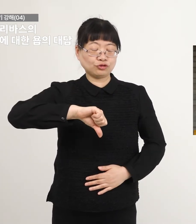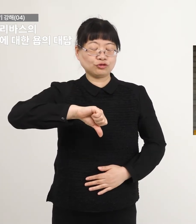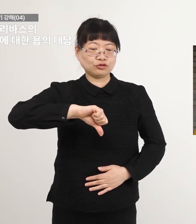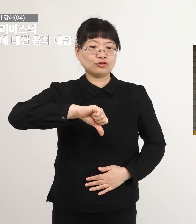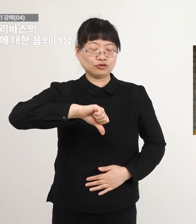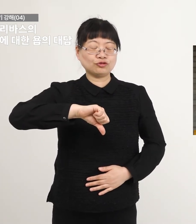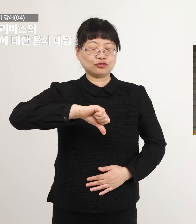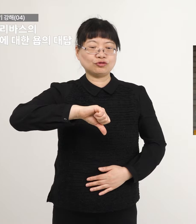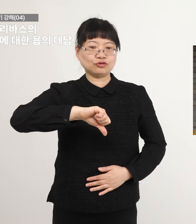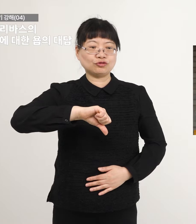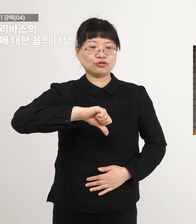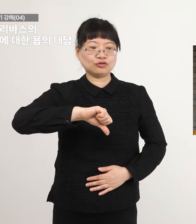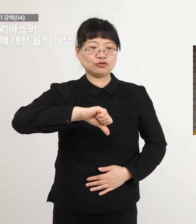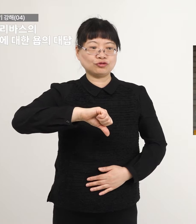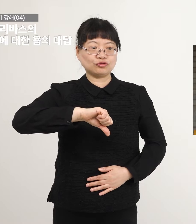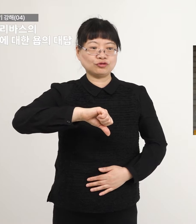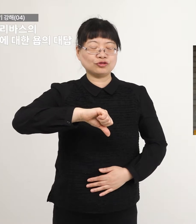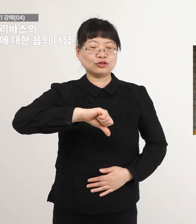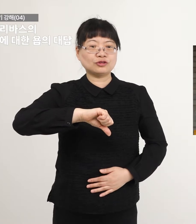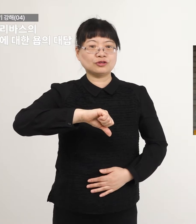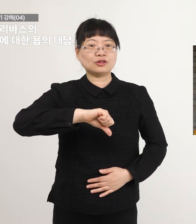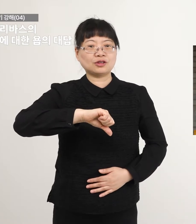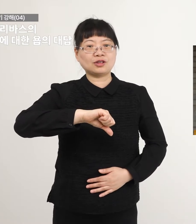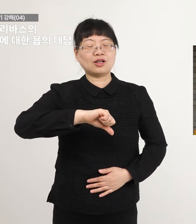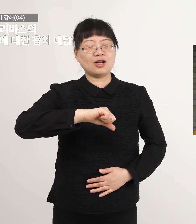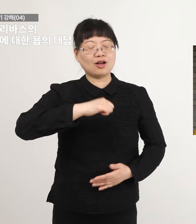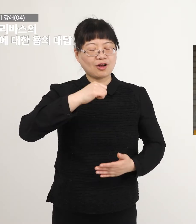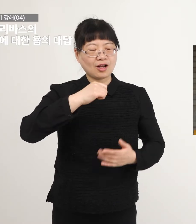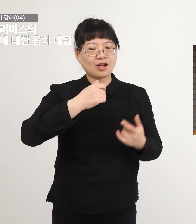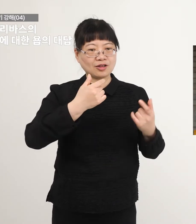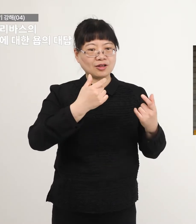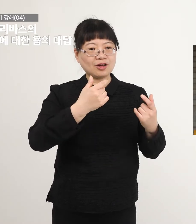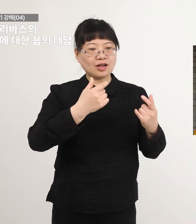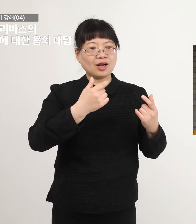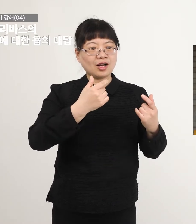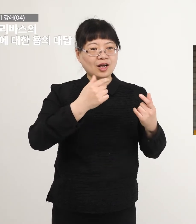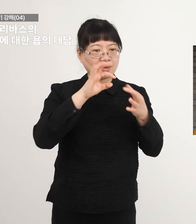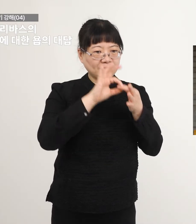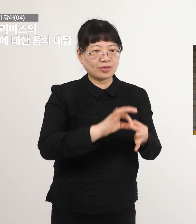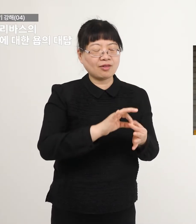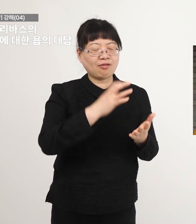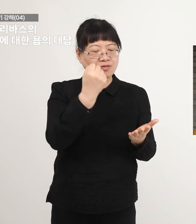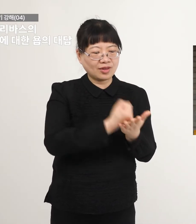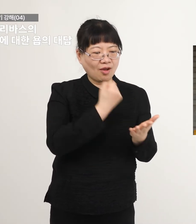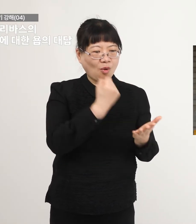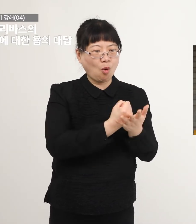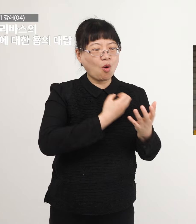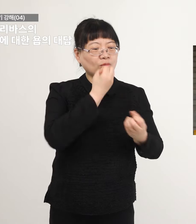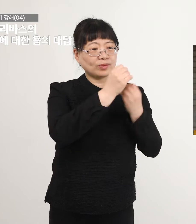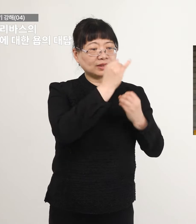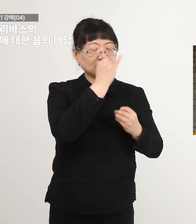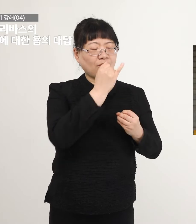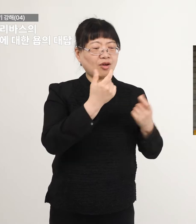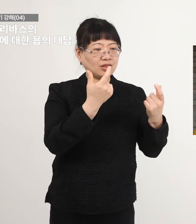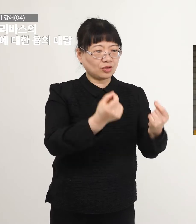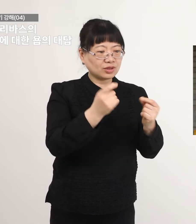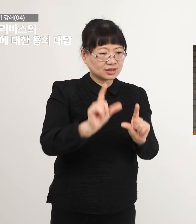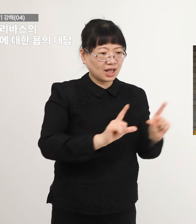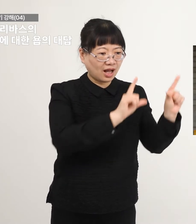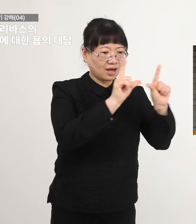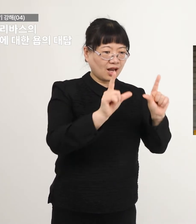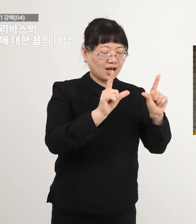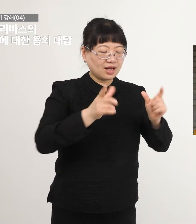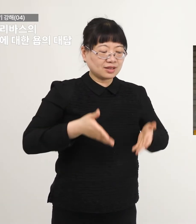절규하죠. 이럴 거면 나를 왜 이 땅에 태어나게 하셨습니까? 그렇다고